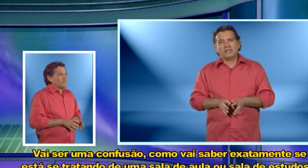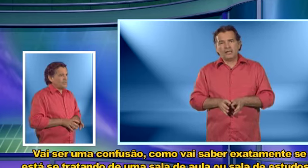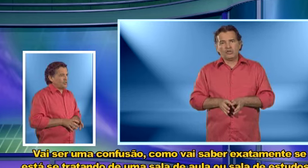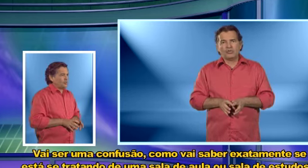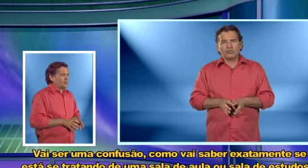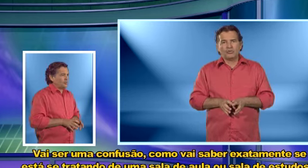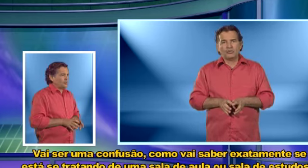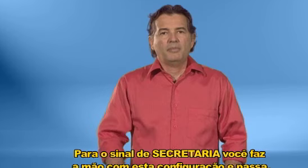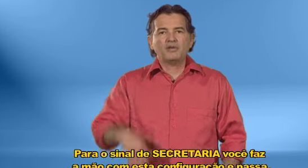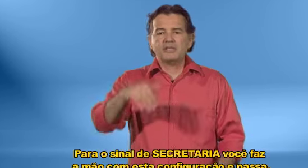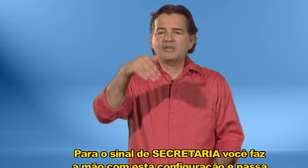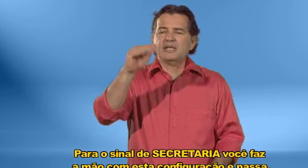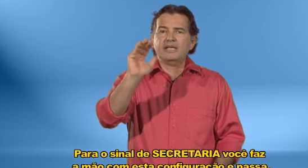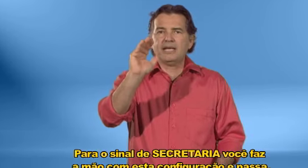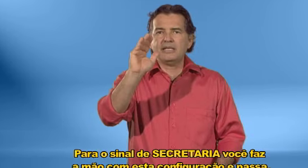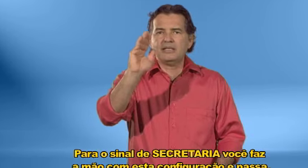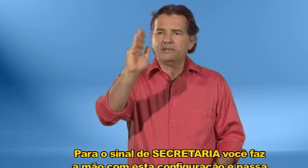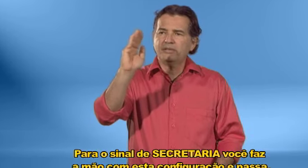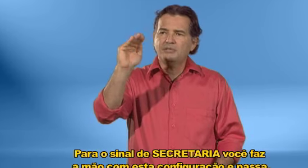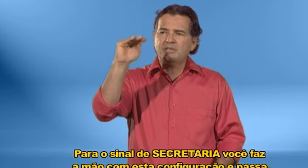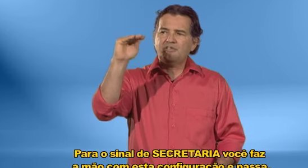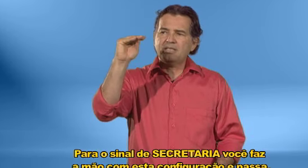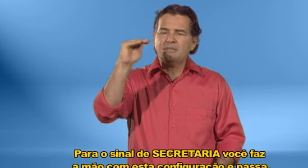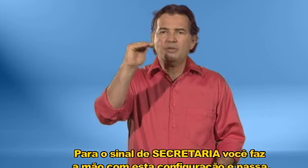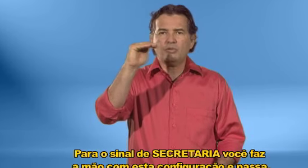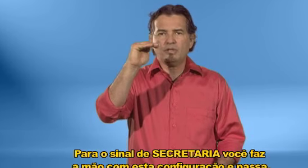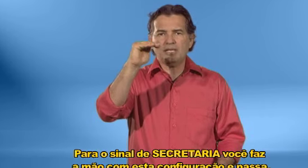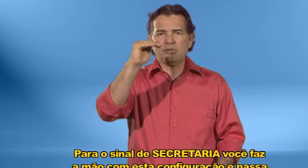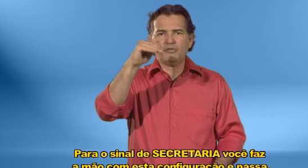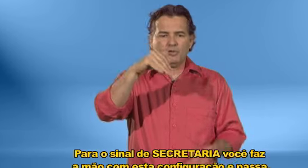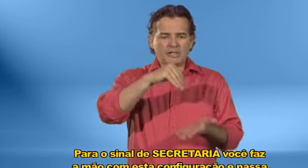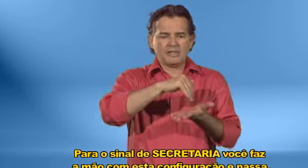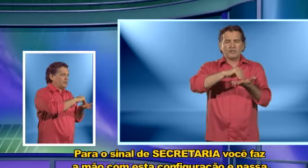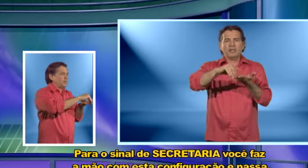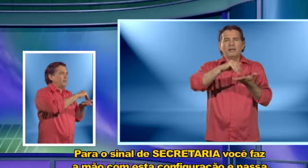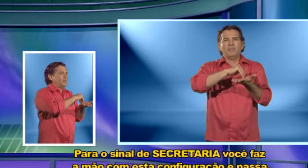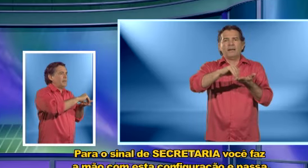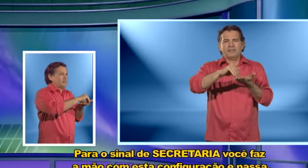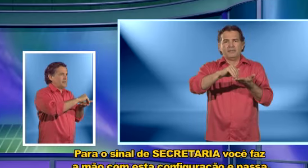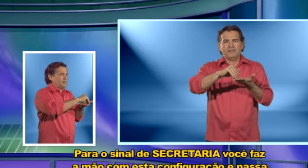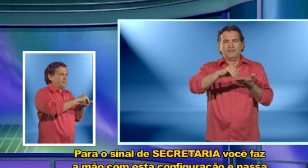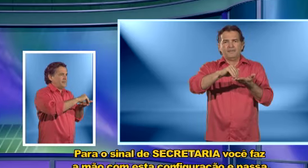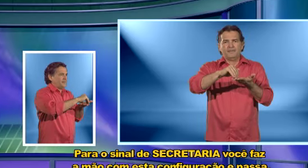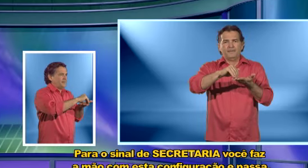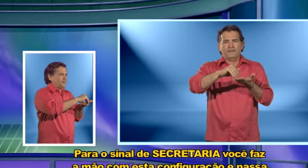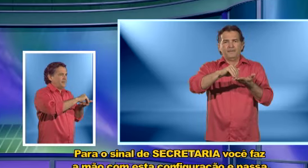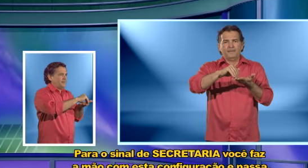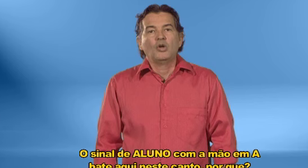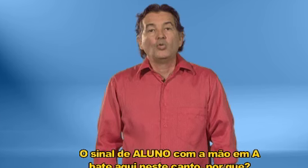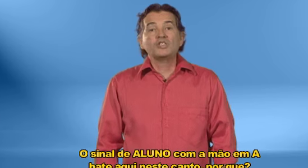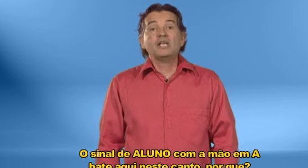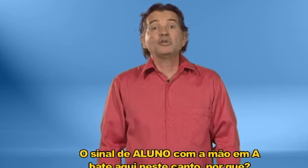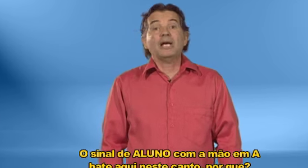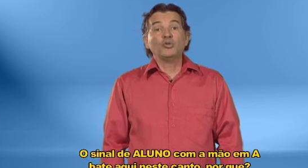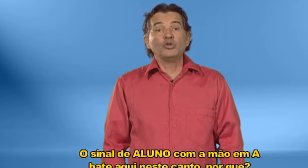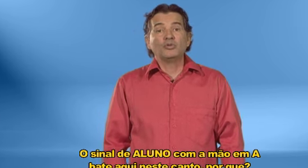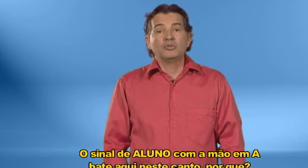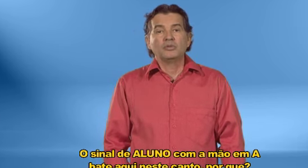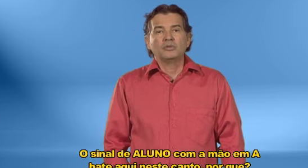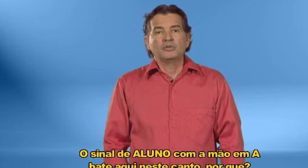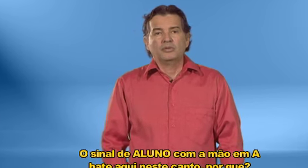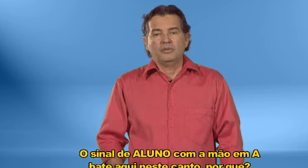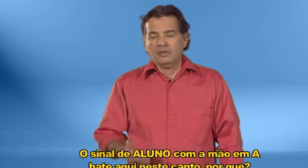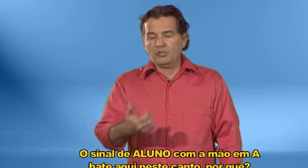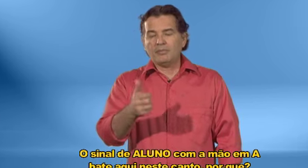ou da sala de estudos? Para o sinal de secretaria, você faz a mão nessa configuração e passa. O sinal de